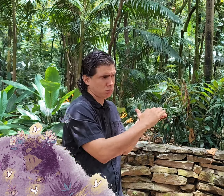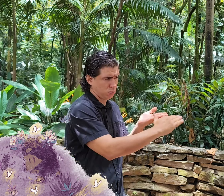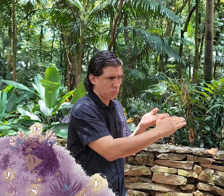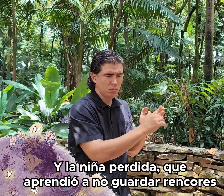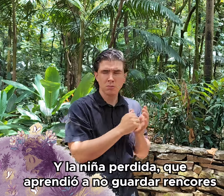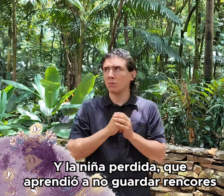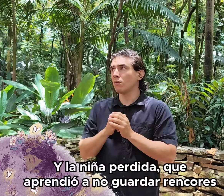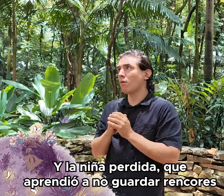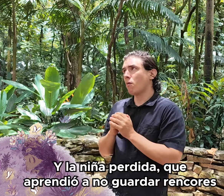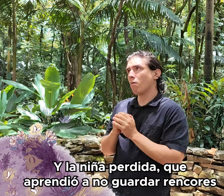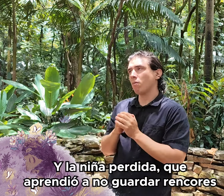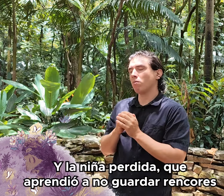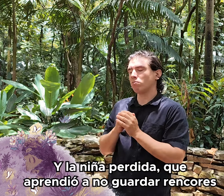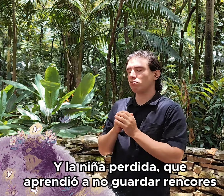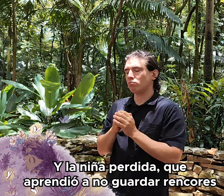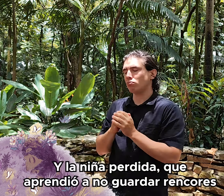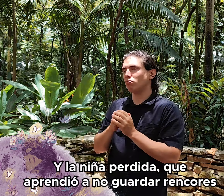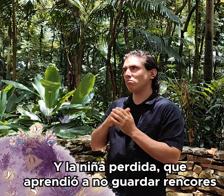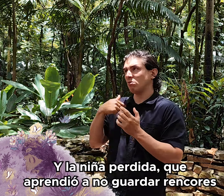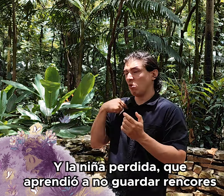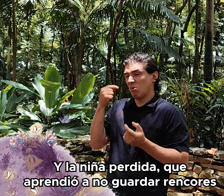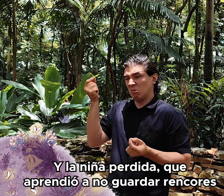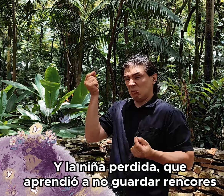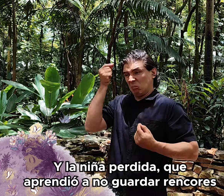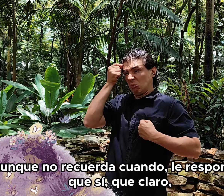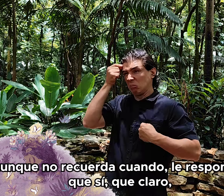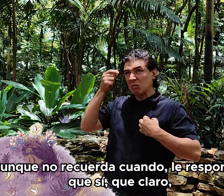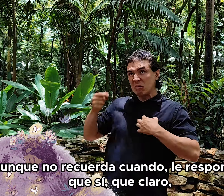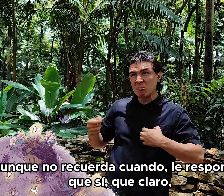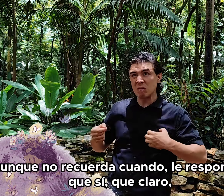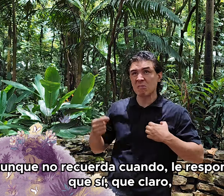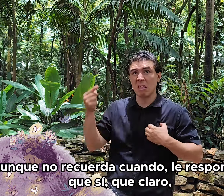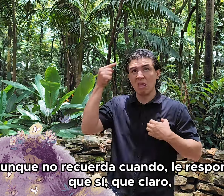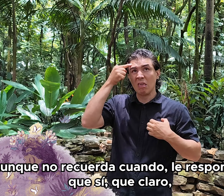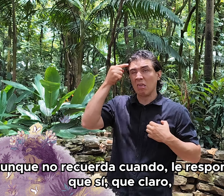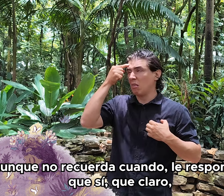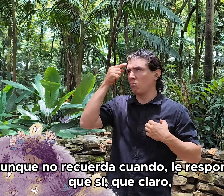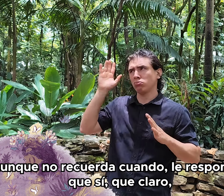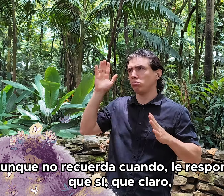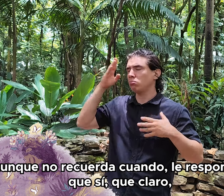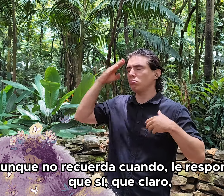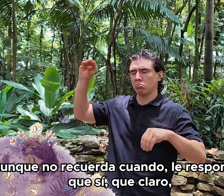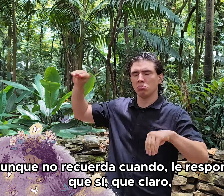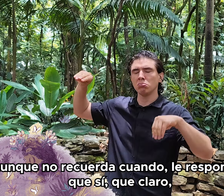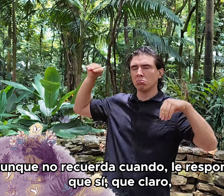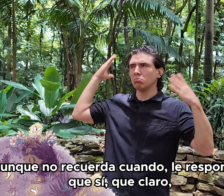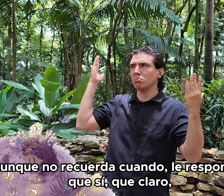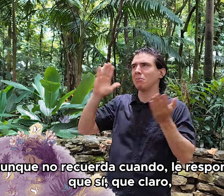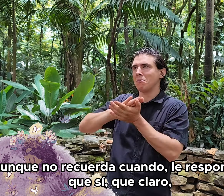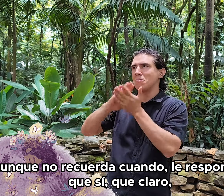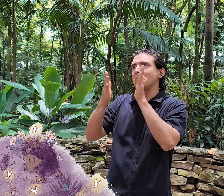Y la niña perdida, que aprendió a no guardar rencores, aunque no recuerda cuándo, le respondió que sí, que claro.